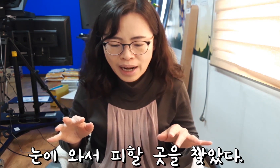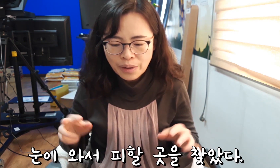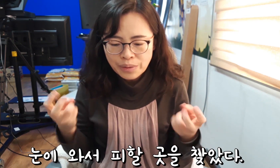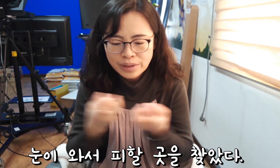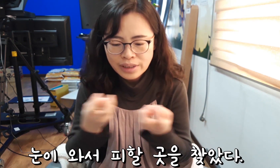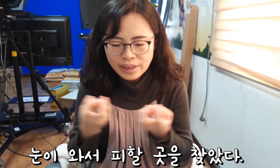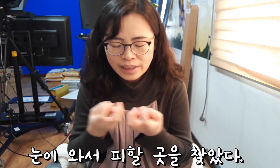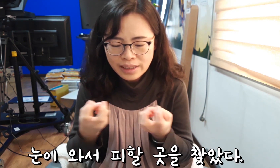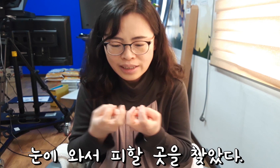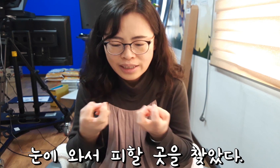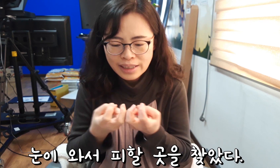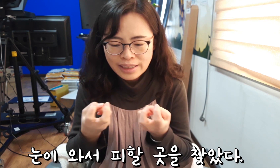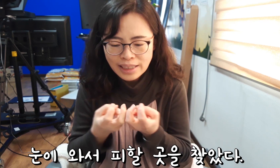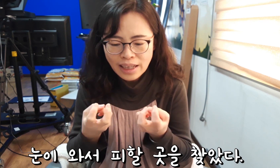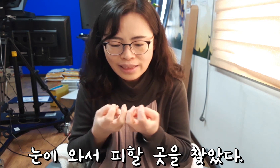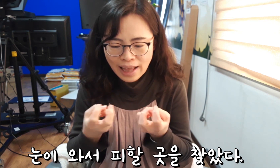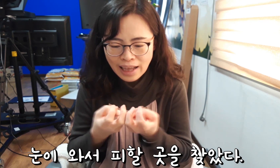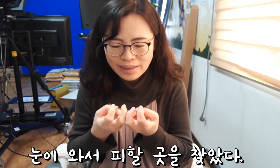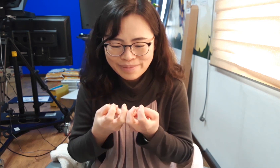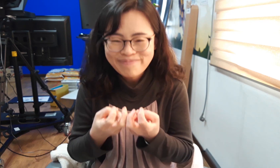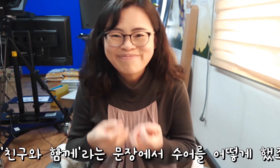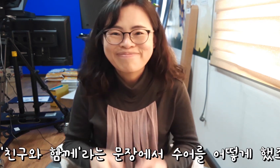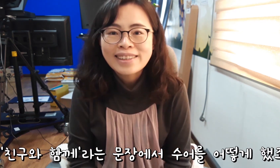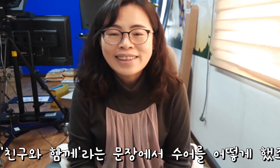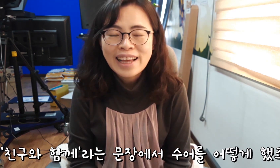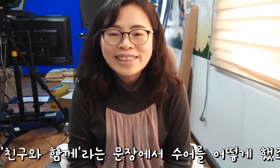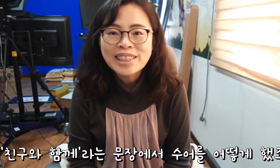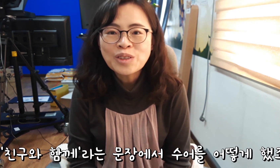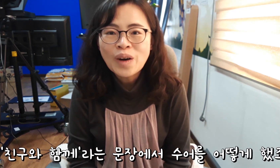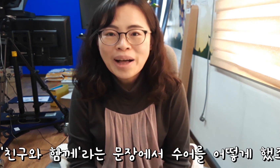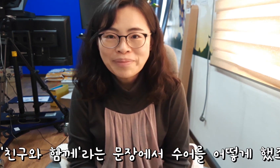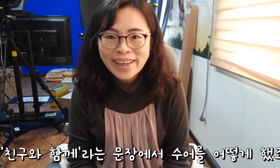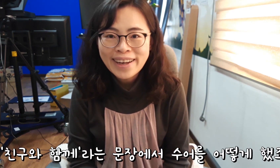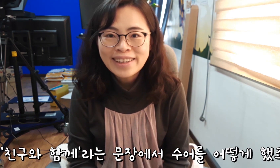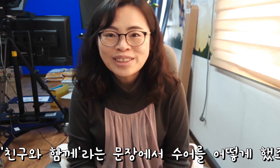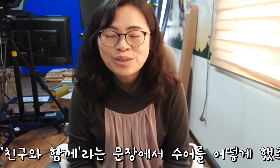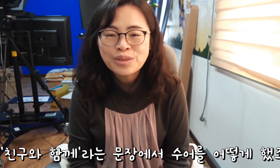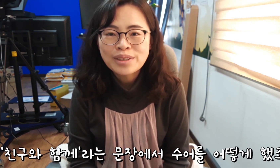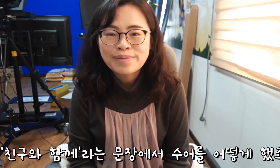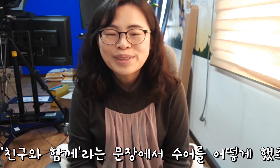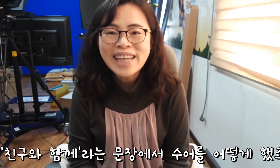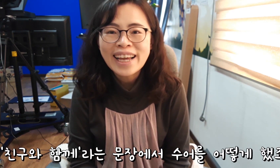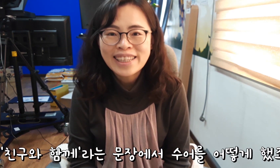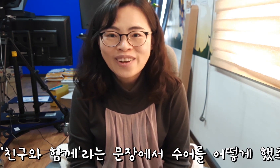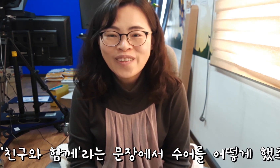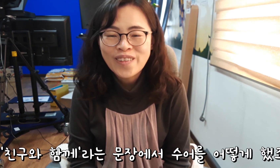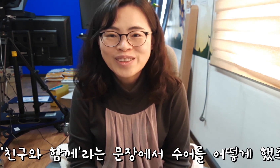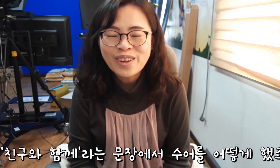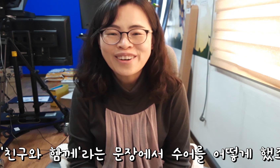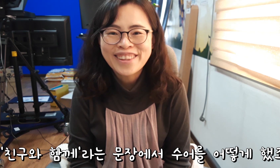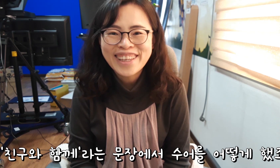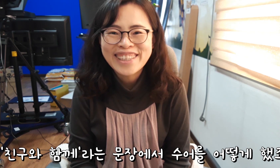피할 곳을 찾았다. 난 친구와 함께라는 문장에서 수어를 어떻게 했죠?